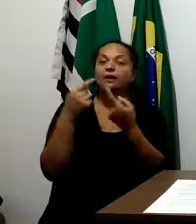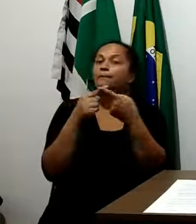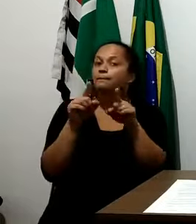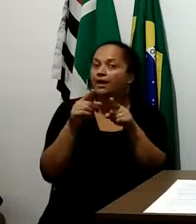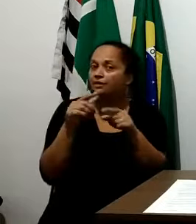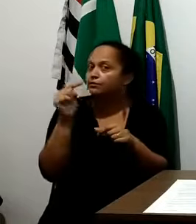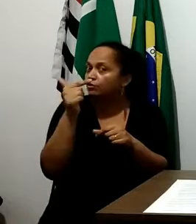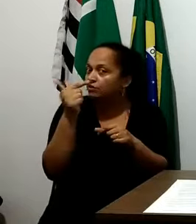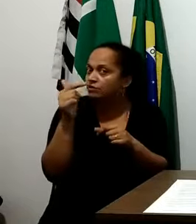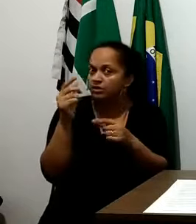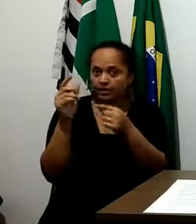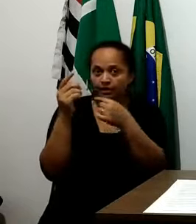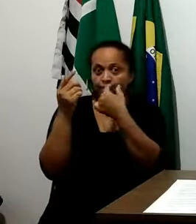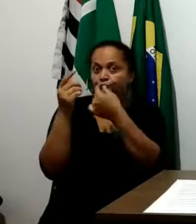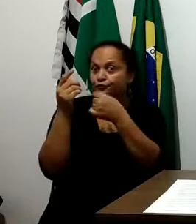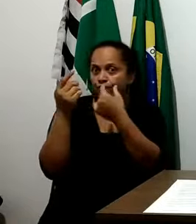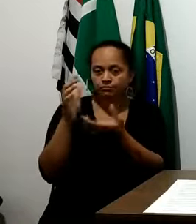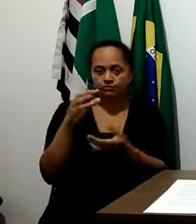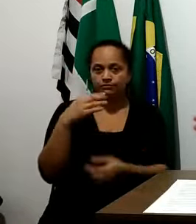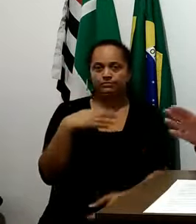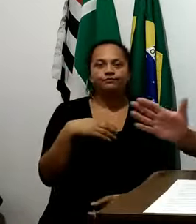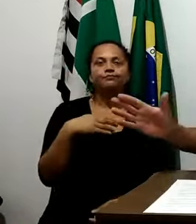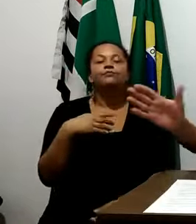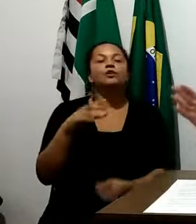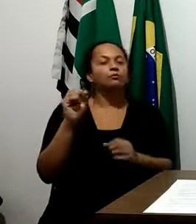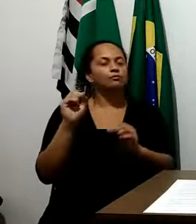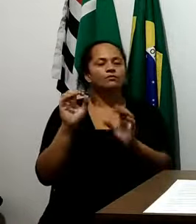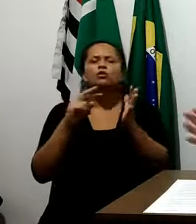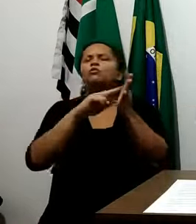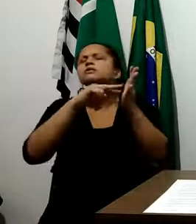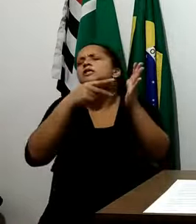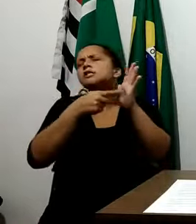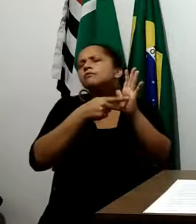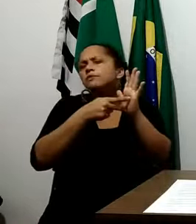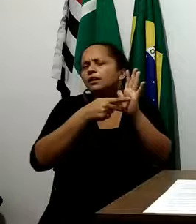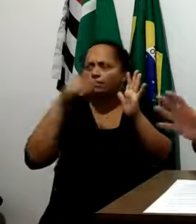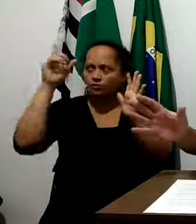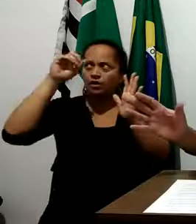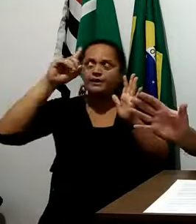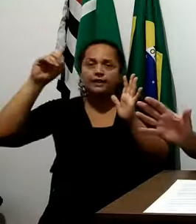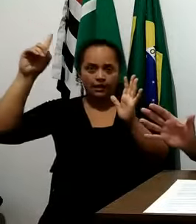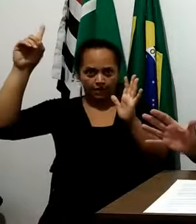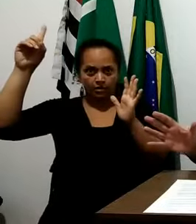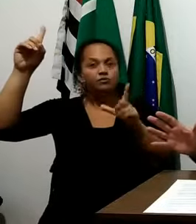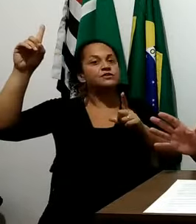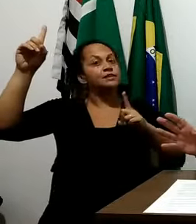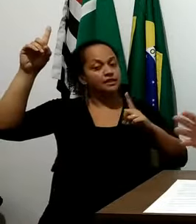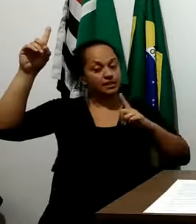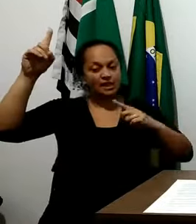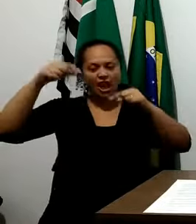Deus possui uma plantação, um lugar onde tem muitas árvores,